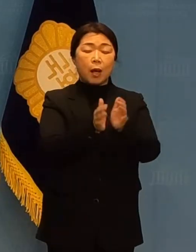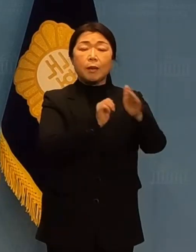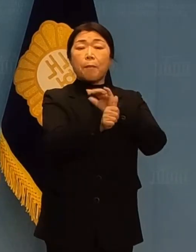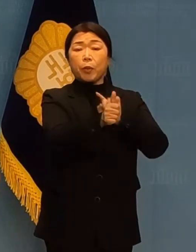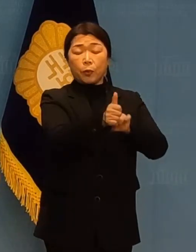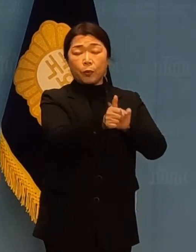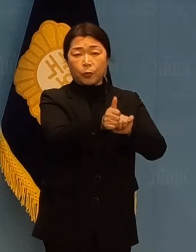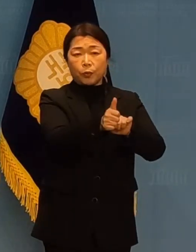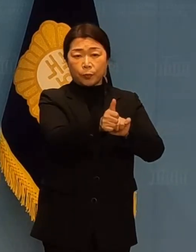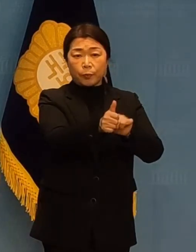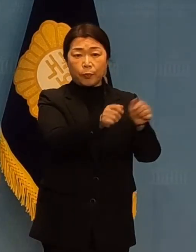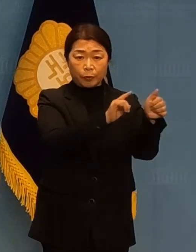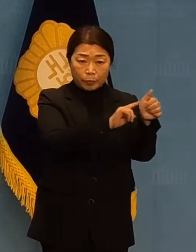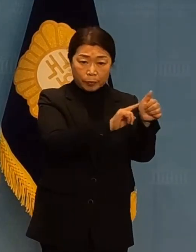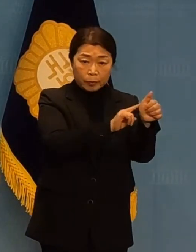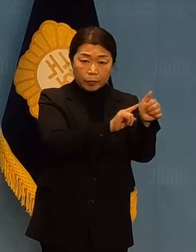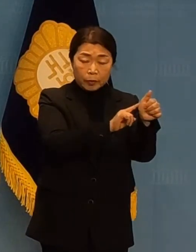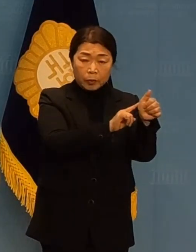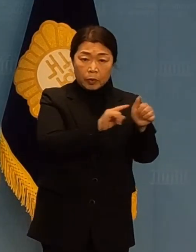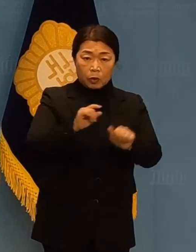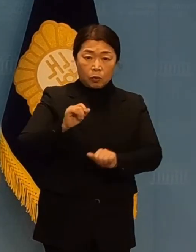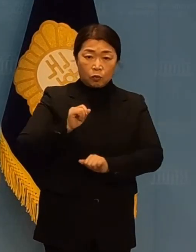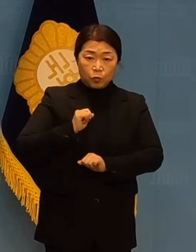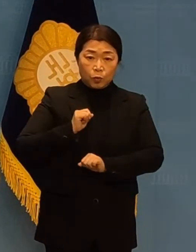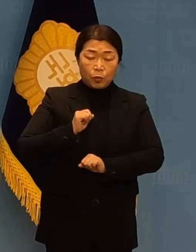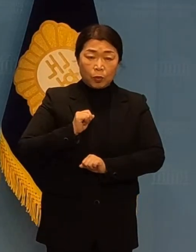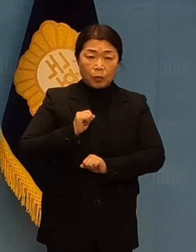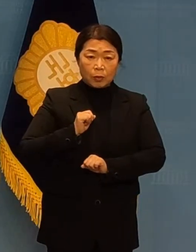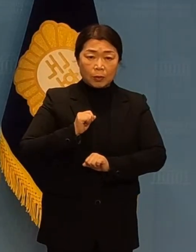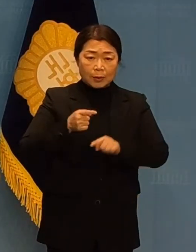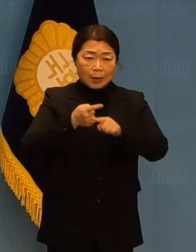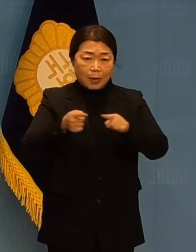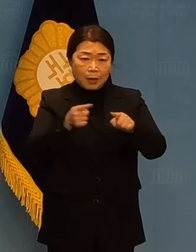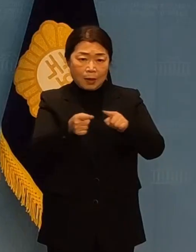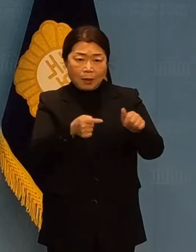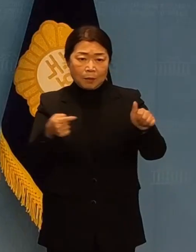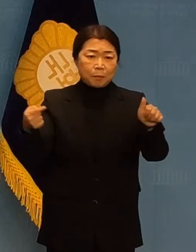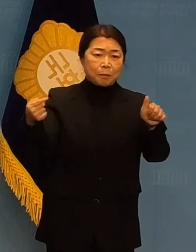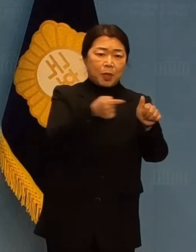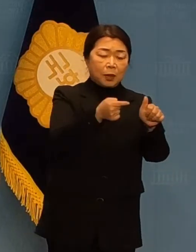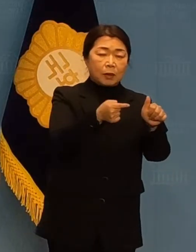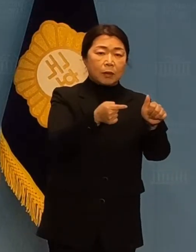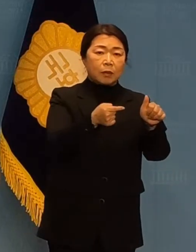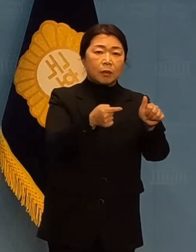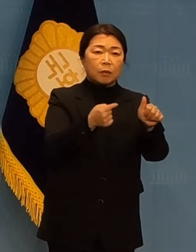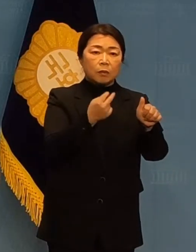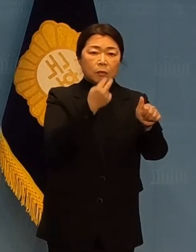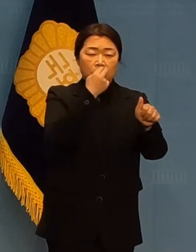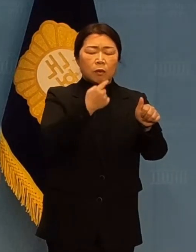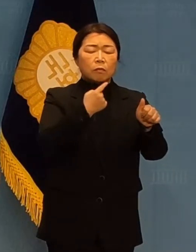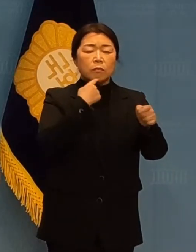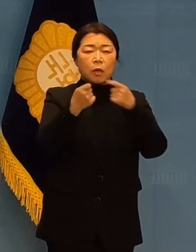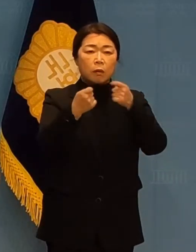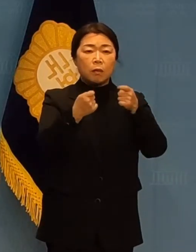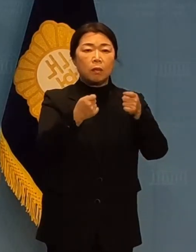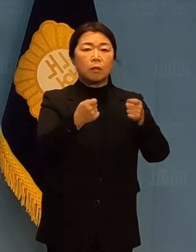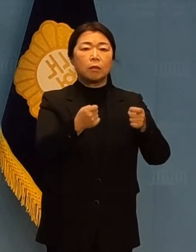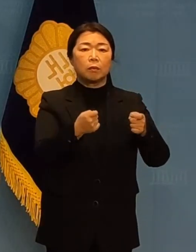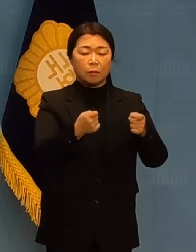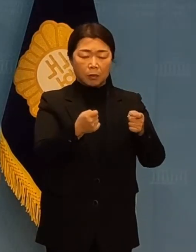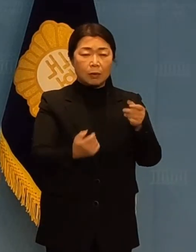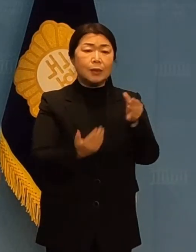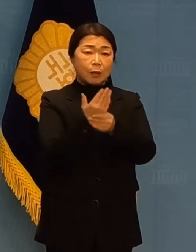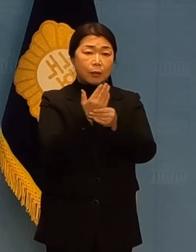대표가 군용 전술용 칼에 찔려 목숨이 위협받는 사건이